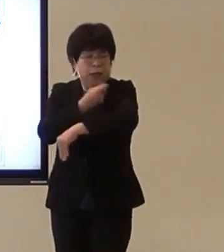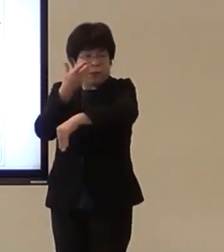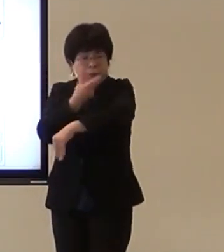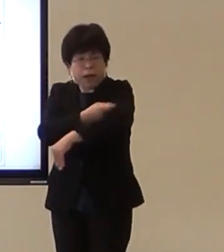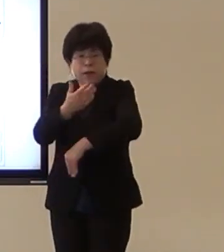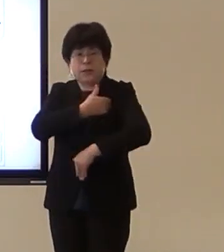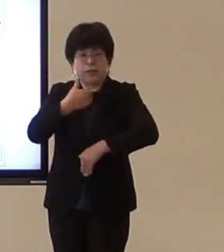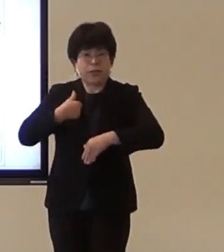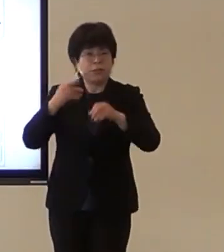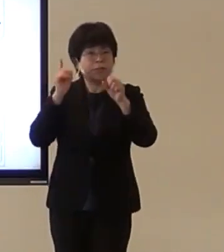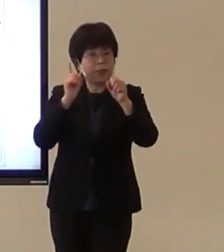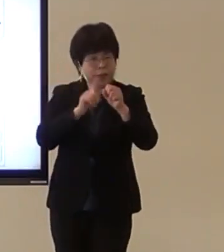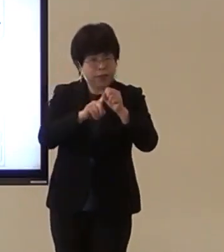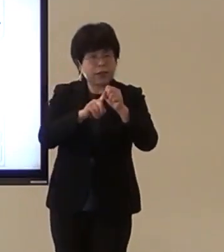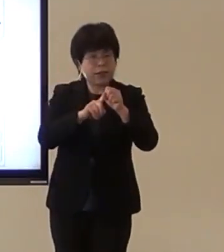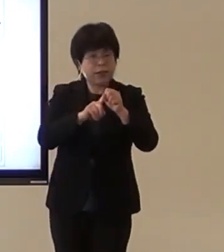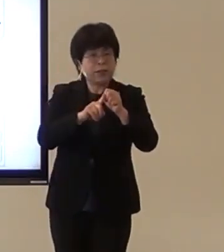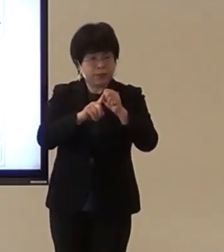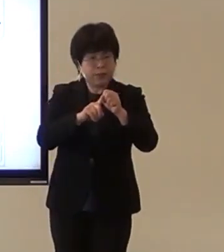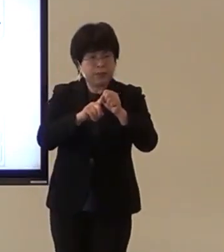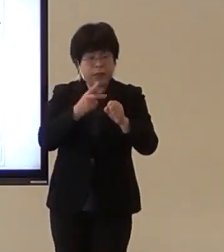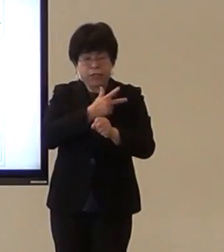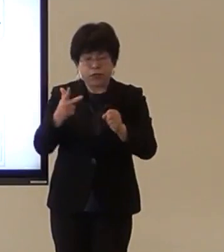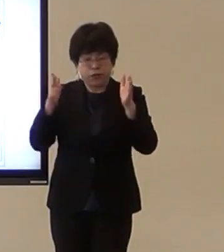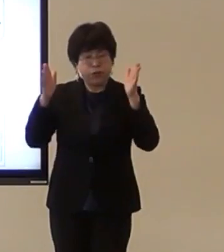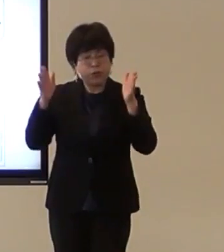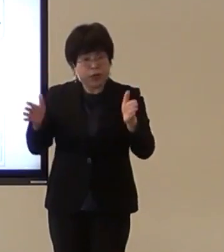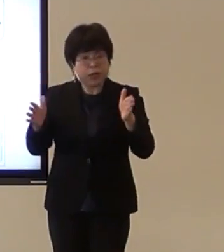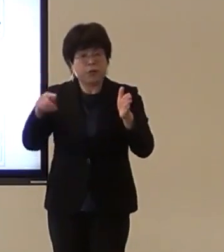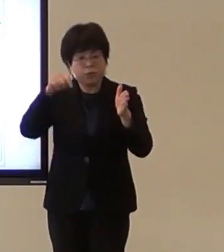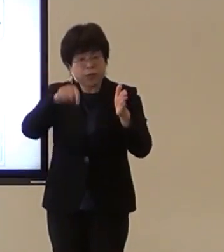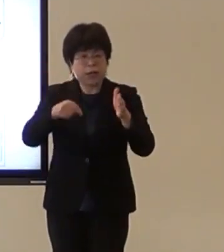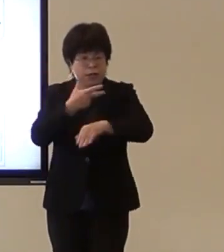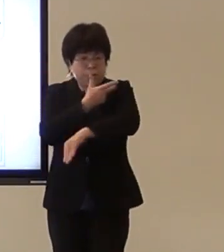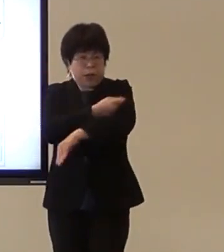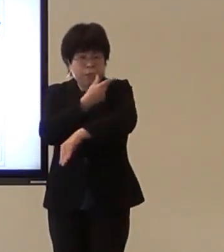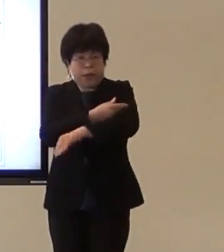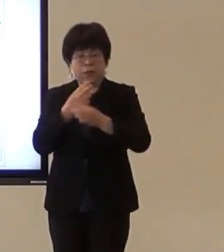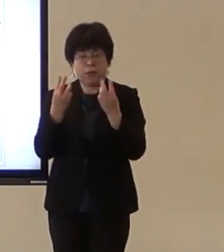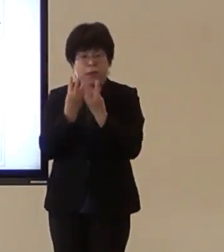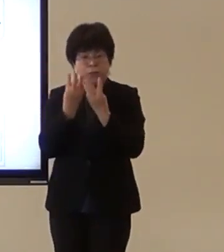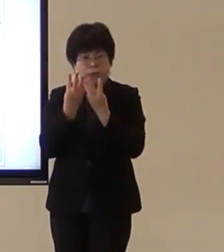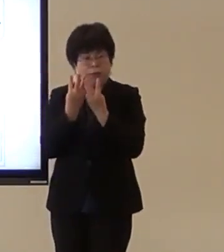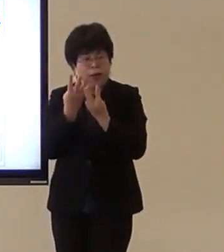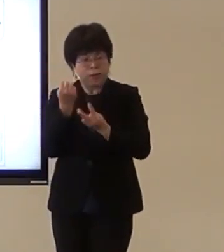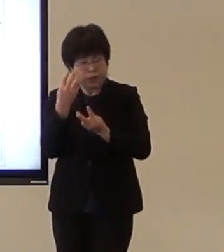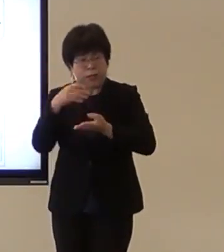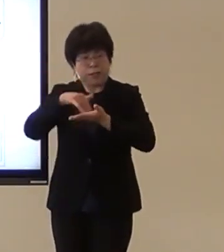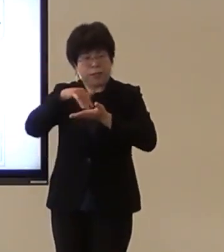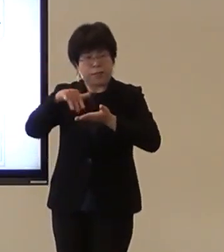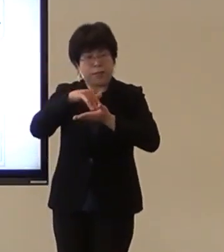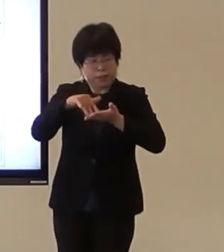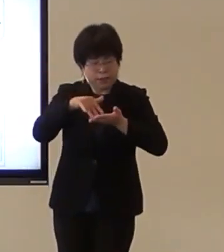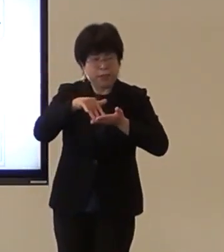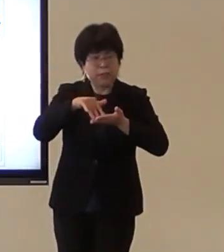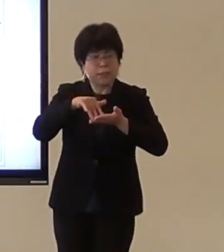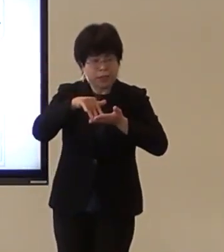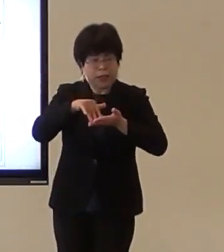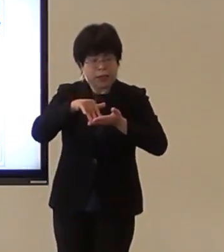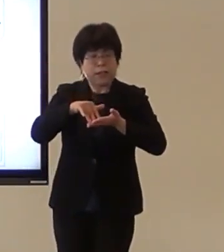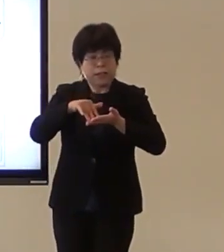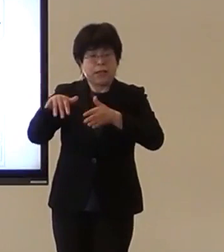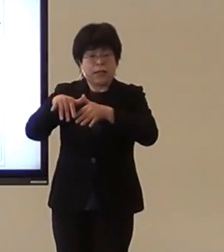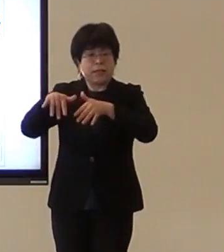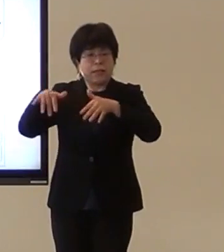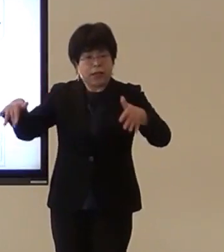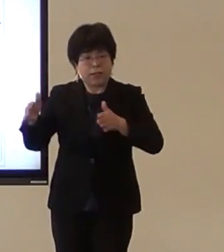に、週あたりに提供する接種回数を算出し、体制整備の目標とすること